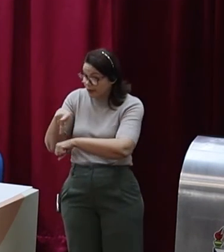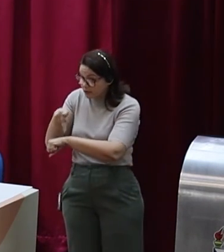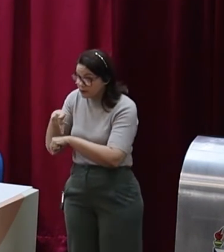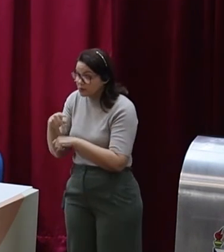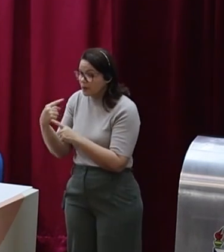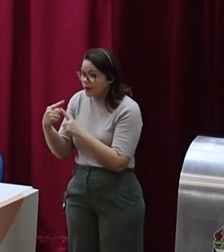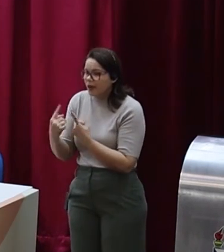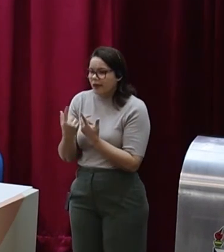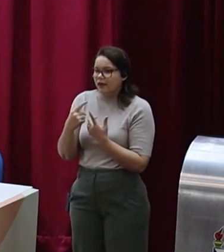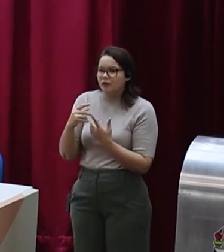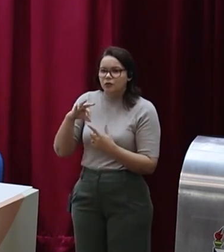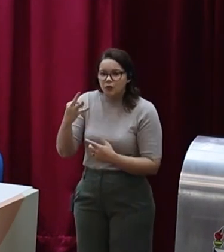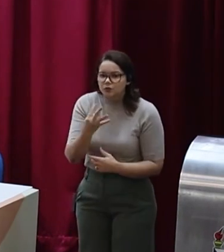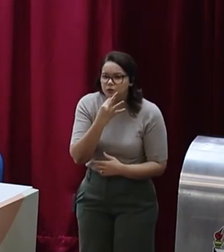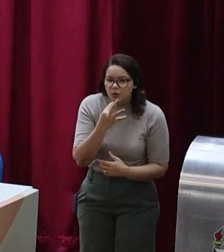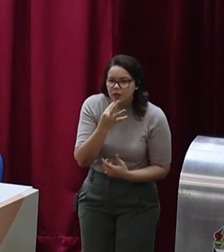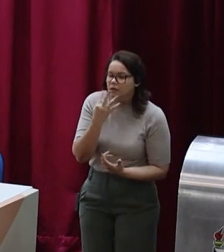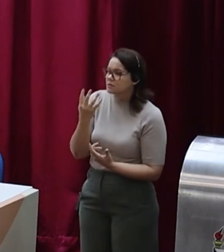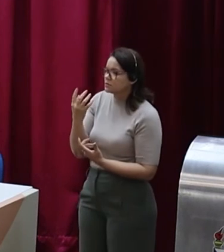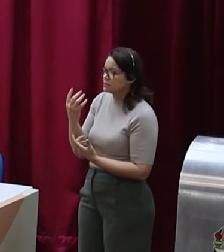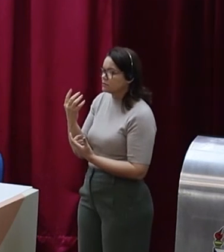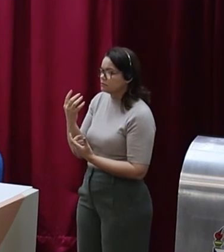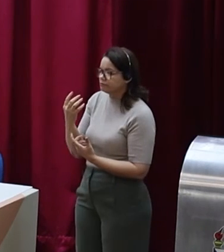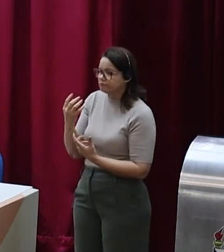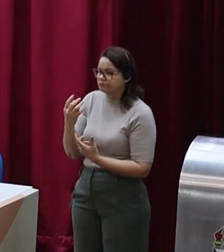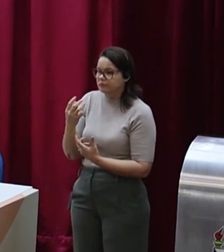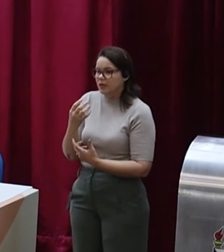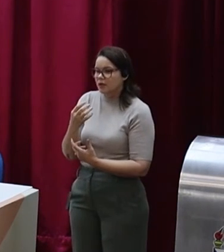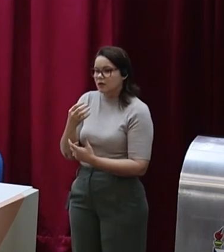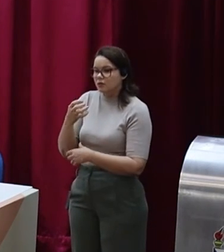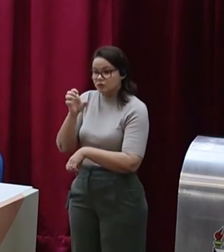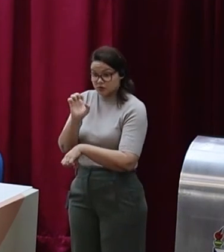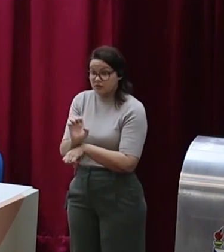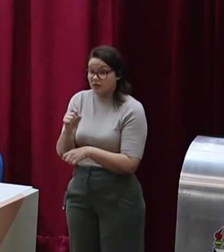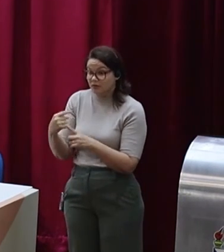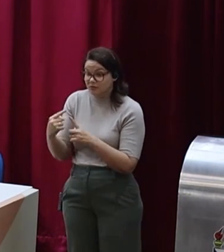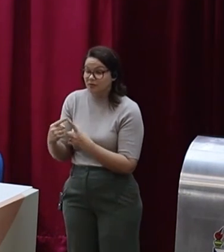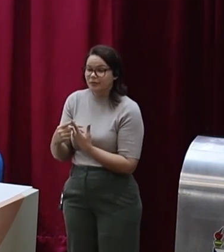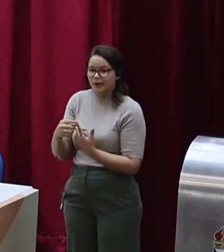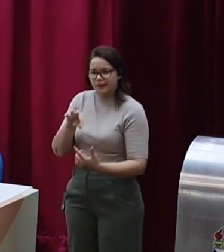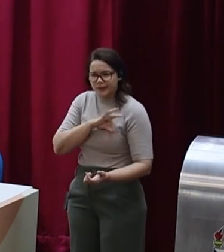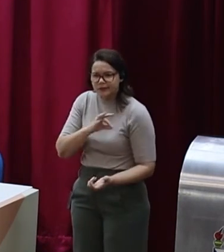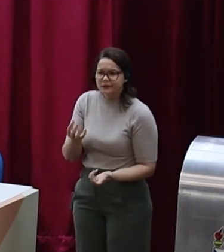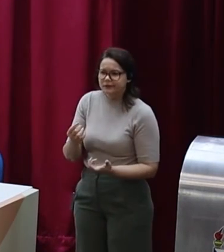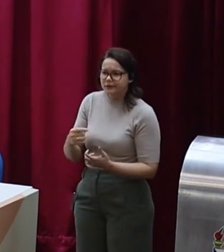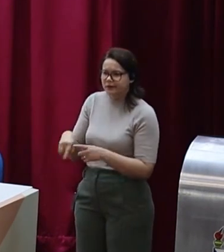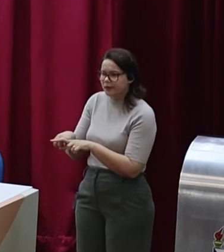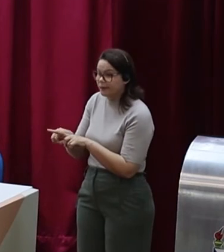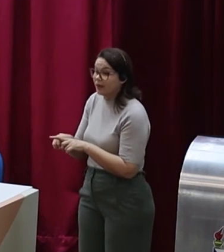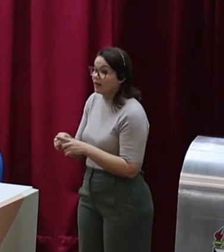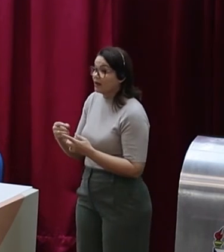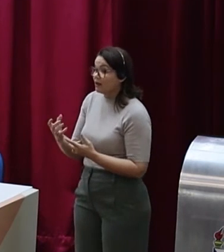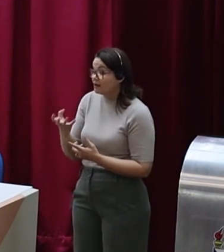da feição policial e penal do Estado, né? Mas é interessante que eles também querem ocupar o Estado